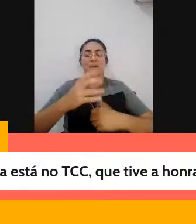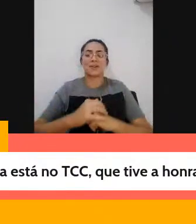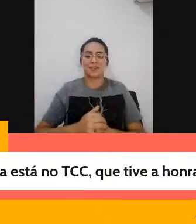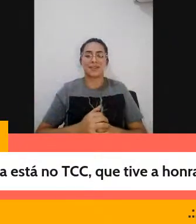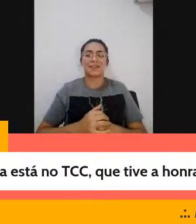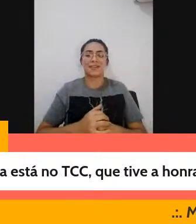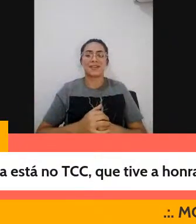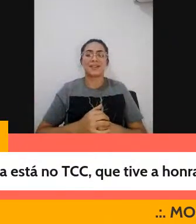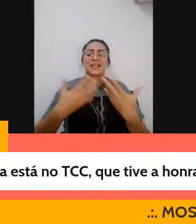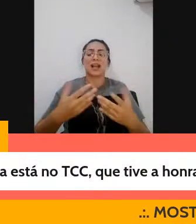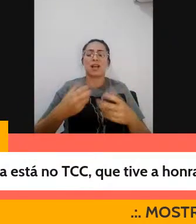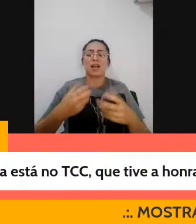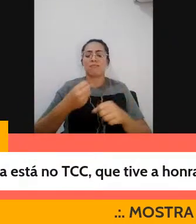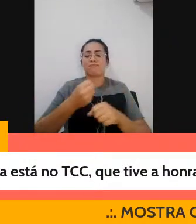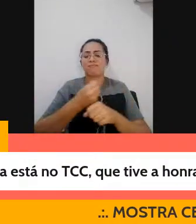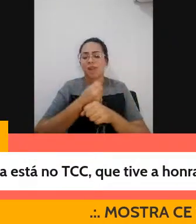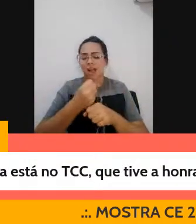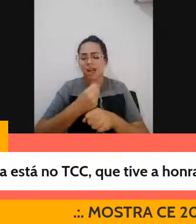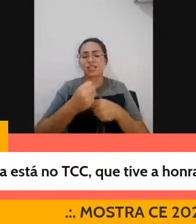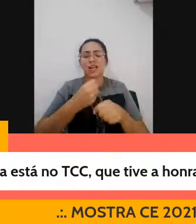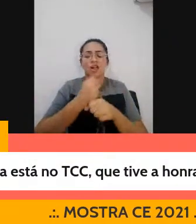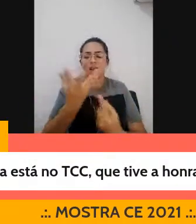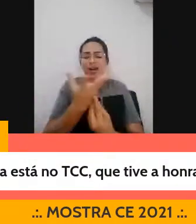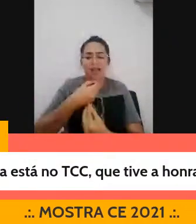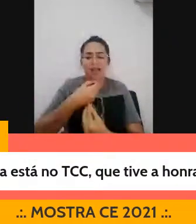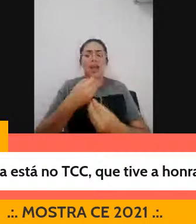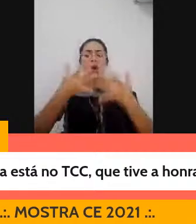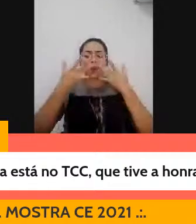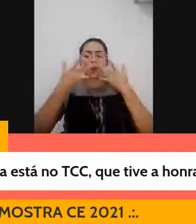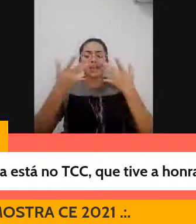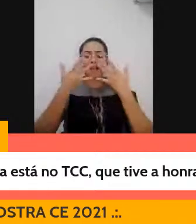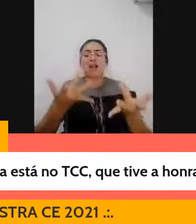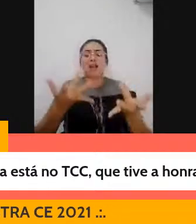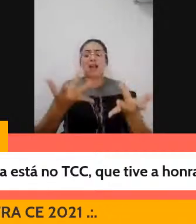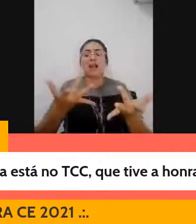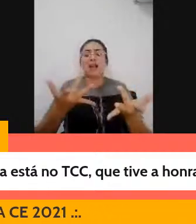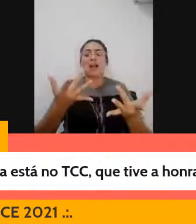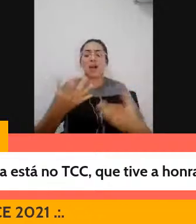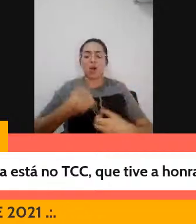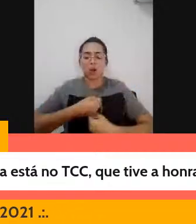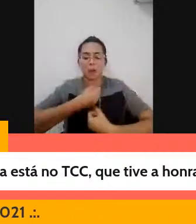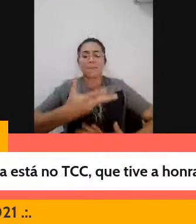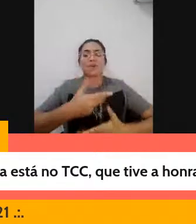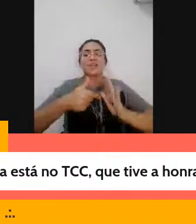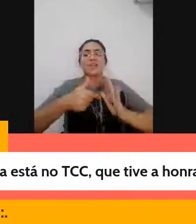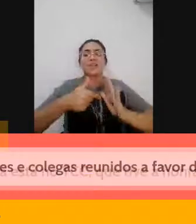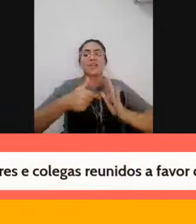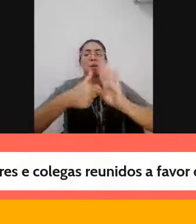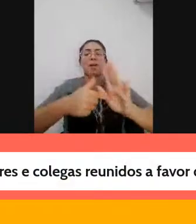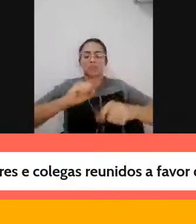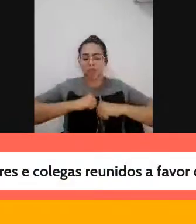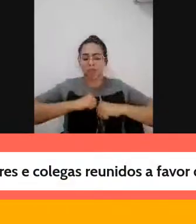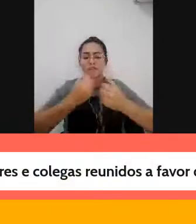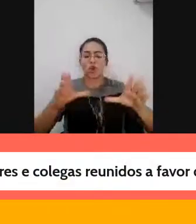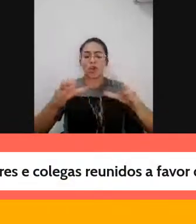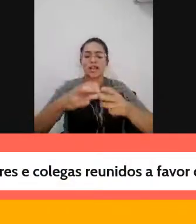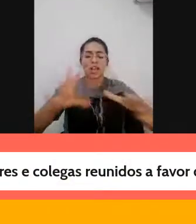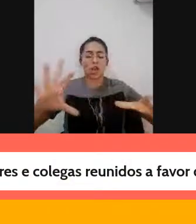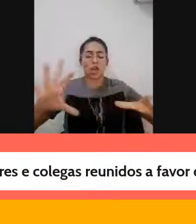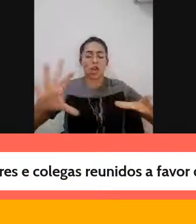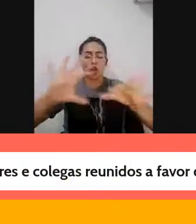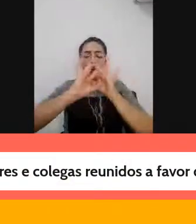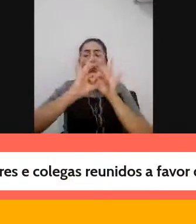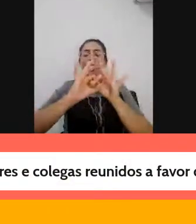cultivando, né, dentro da arte, do teatro, da poesia. Então, essa força dos estudantes, das estudantes em todos